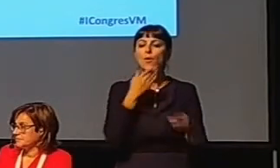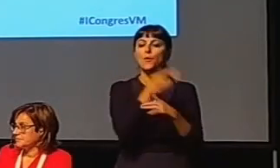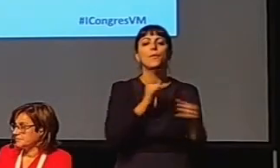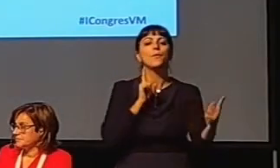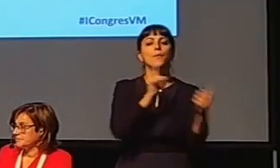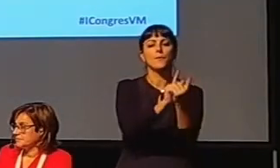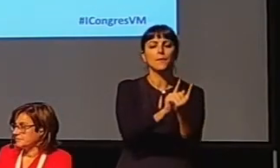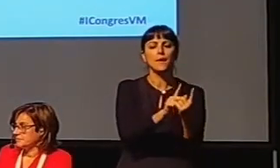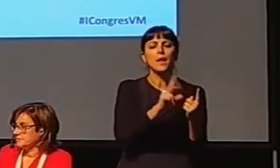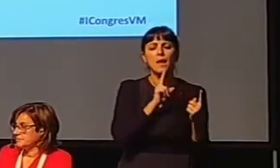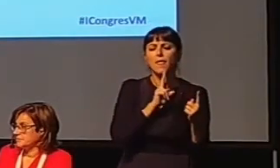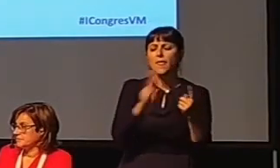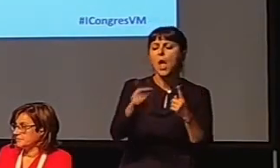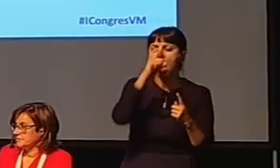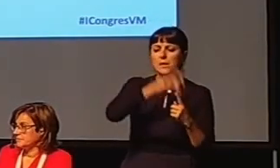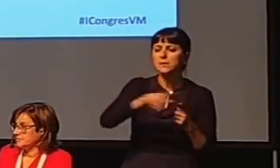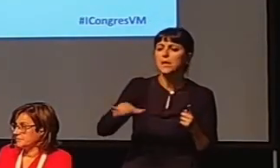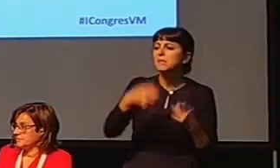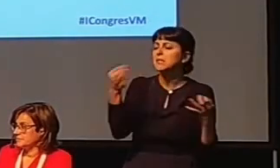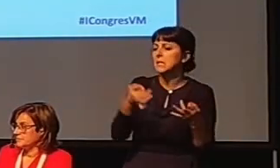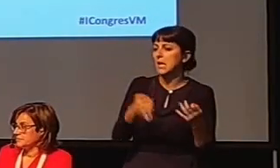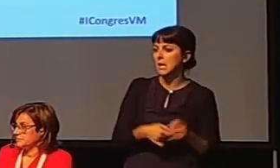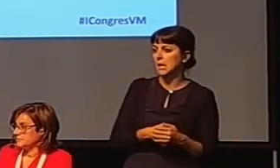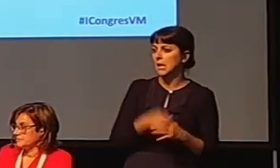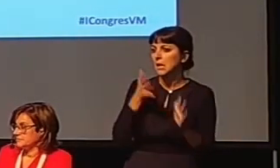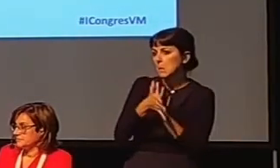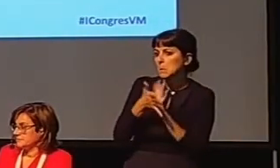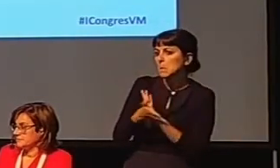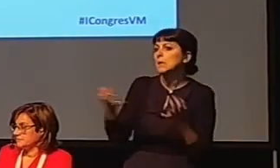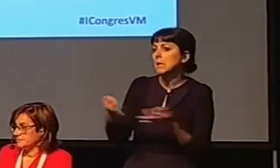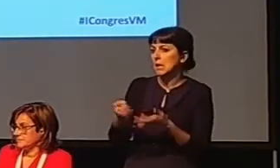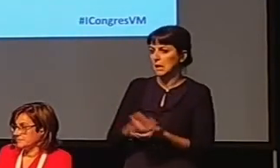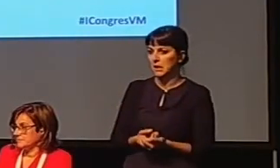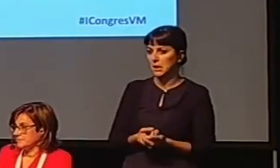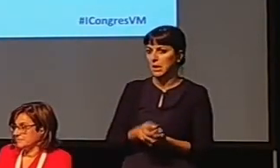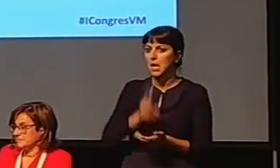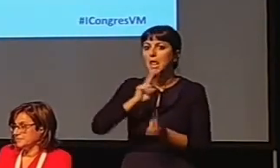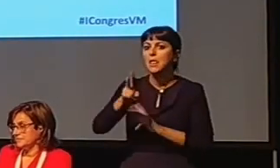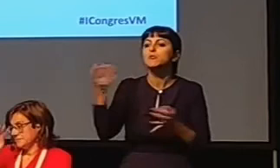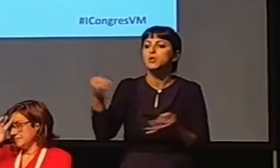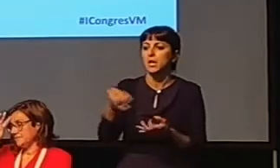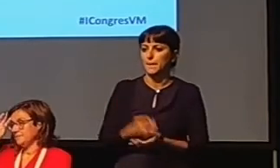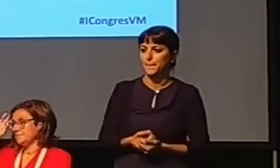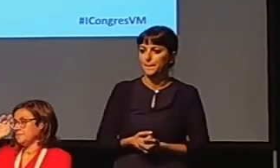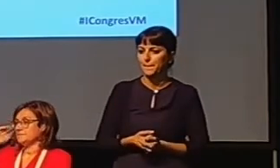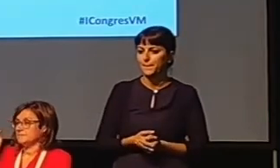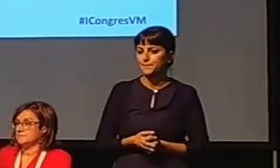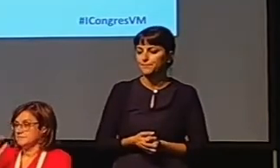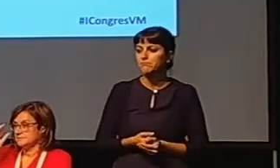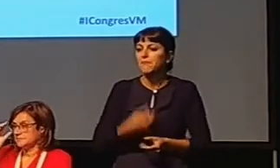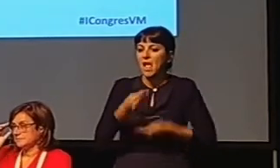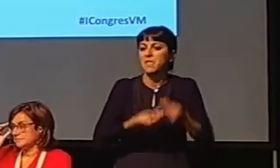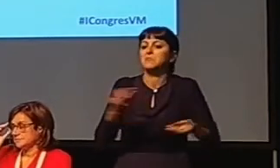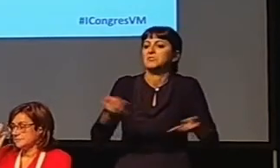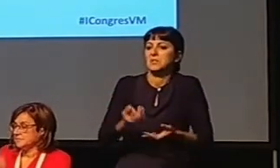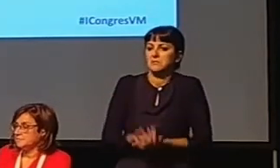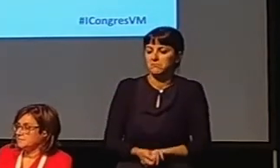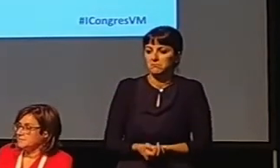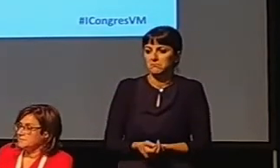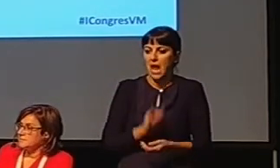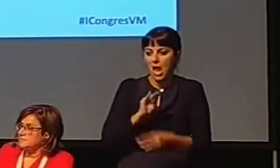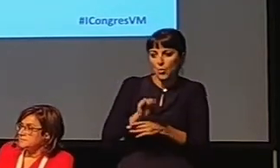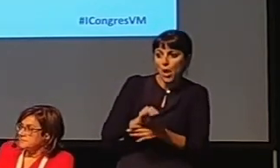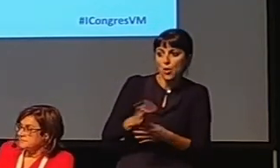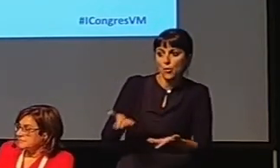dient als xavals? No? ¿Les ponemos en mala mente solo? ¿O les decimos algo? No? O sea, ¿o qué estamos haciendo en educación?